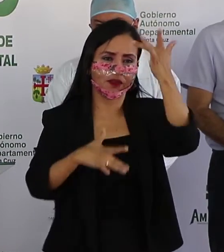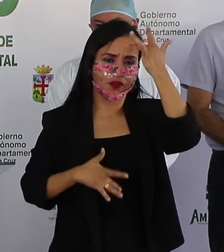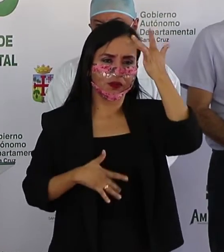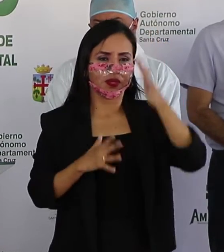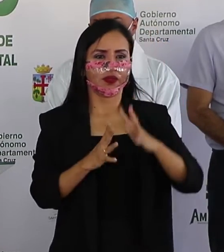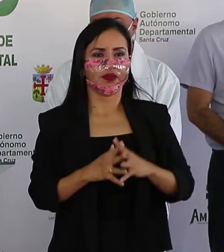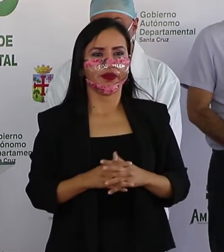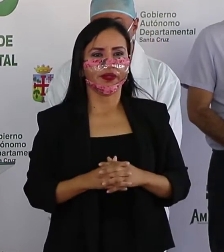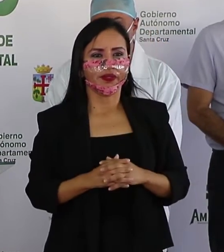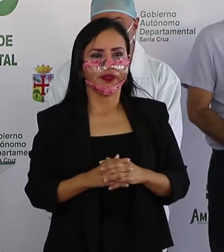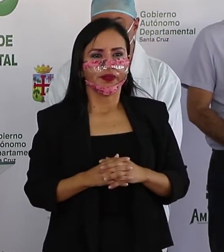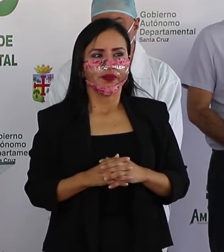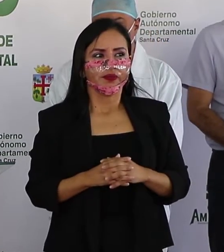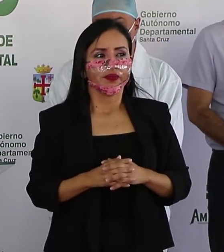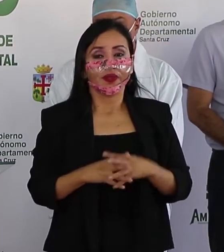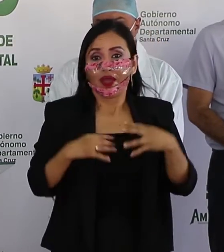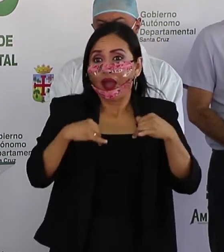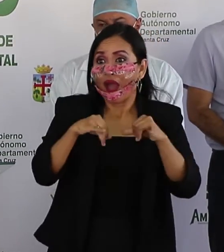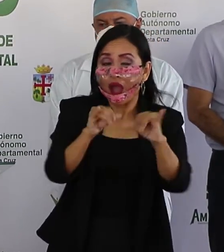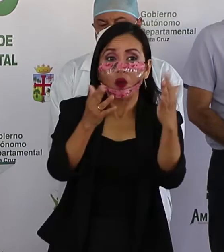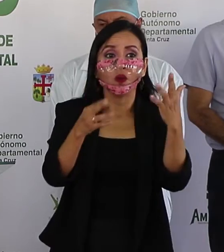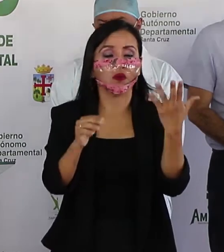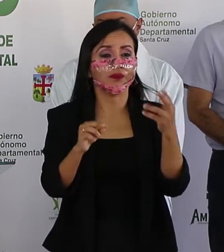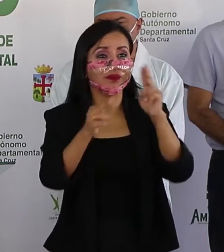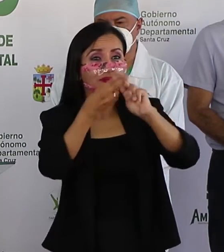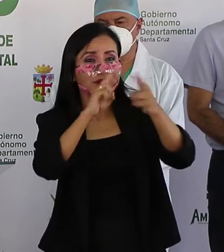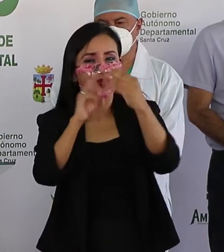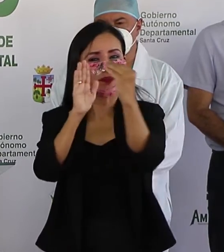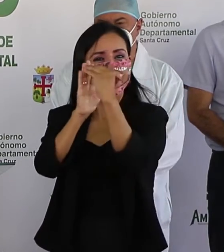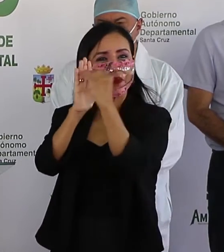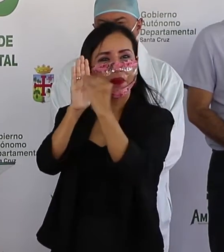enfermedad. Aún los números